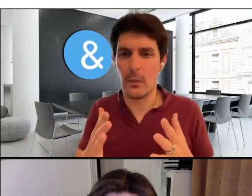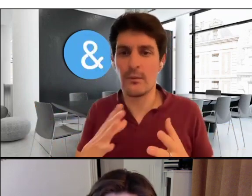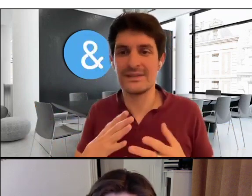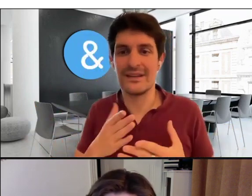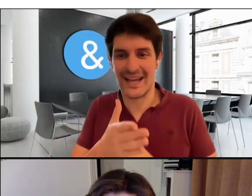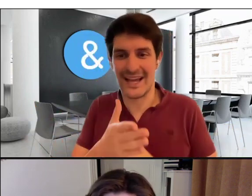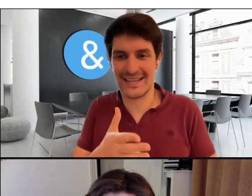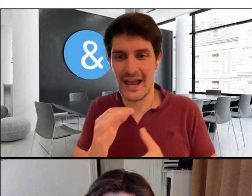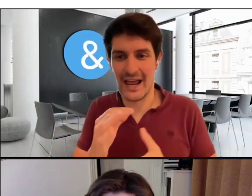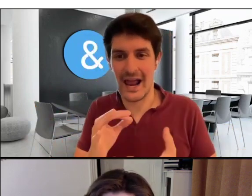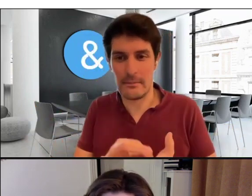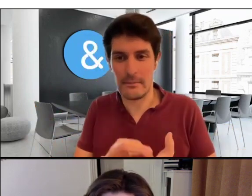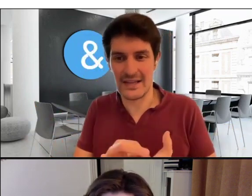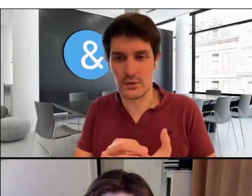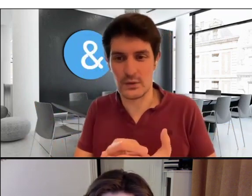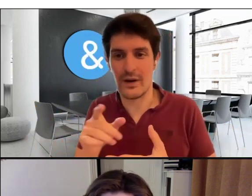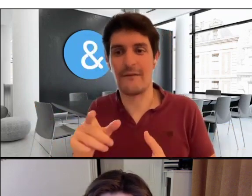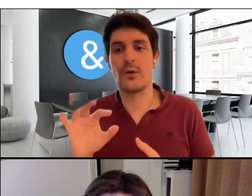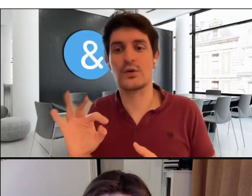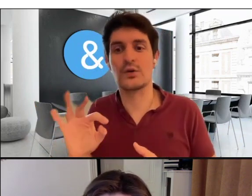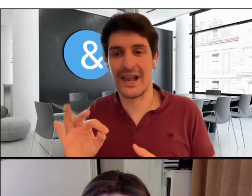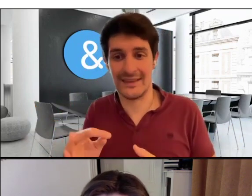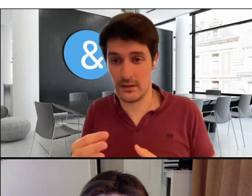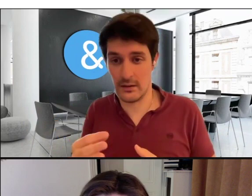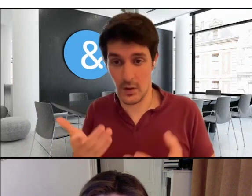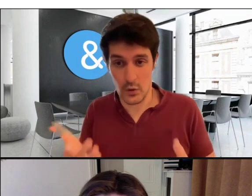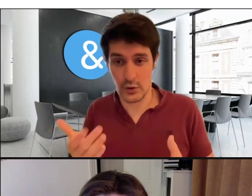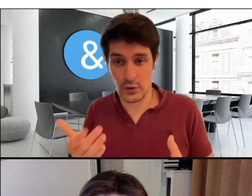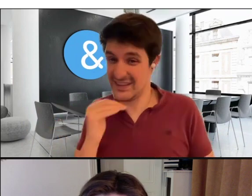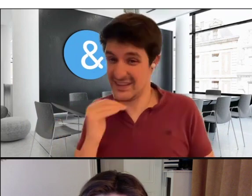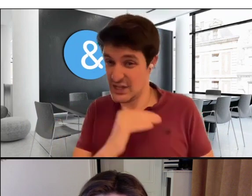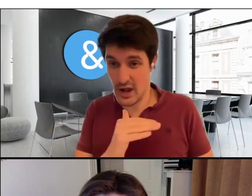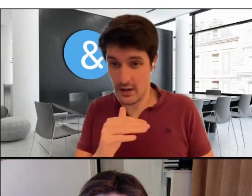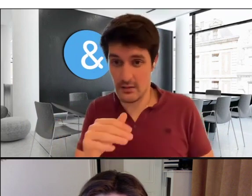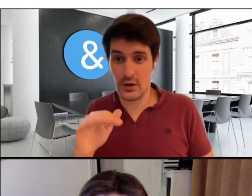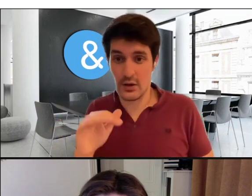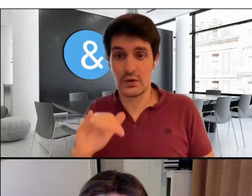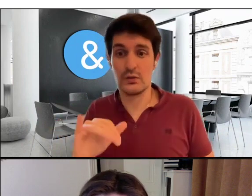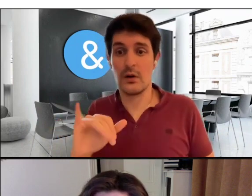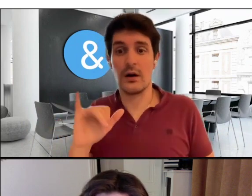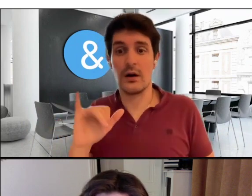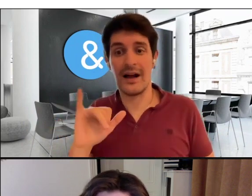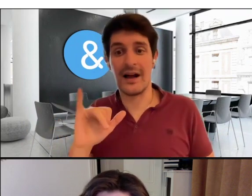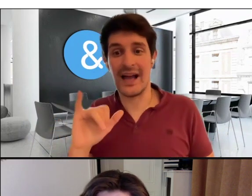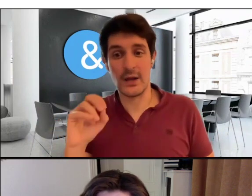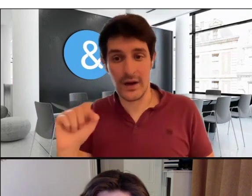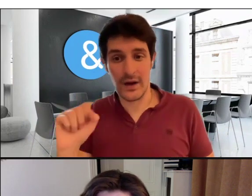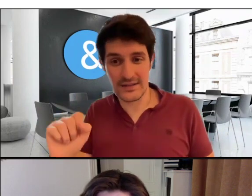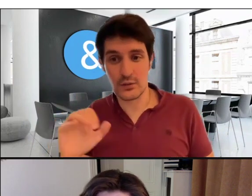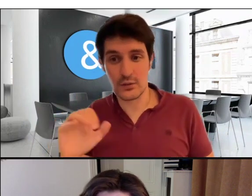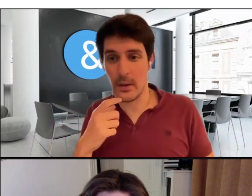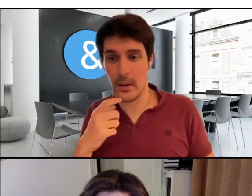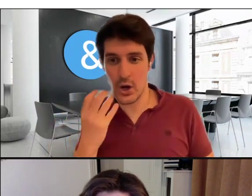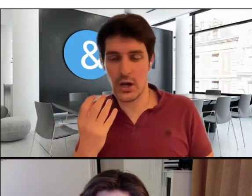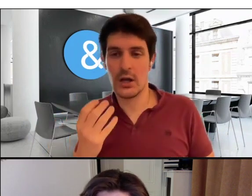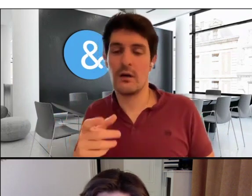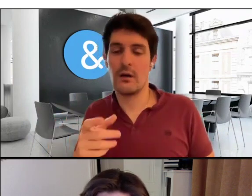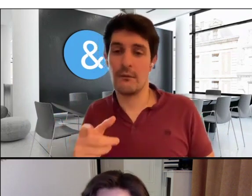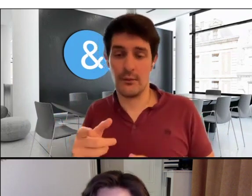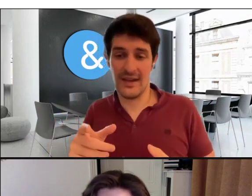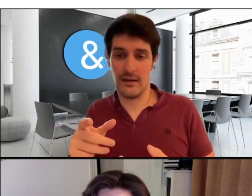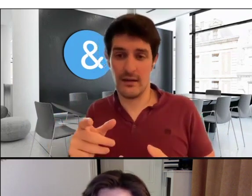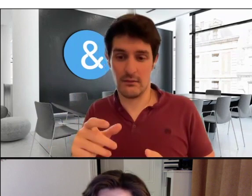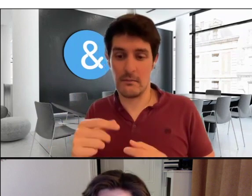avez accès à l'application, à la fonctionnalité? Aujourd'hui, déjà, sur iOS, sur Apple, vous